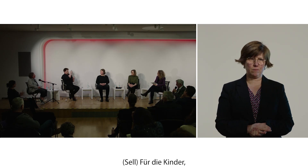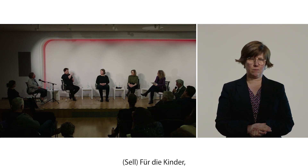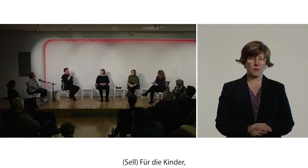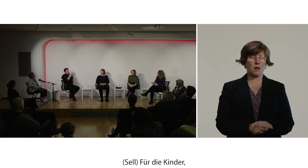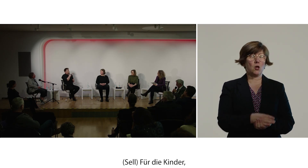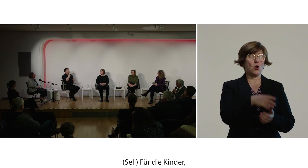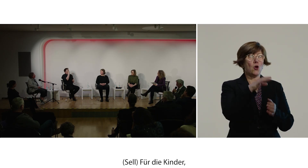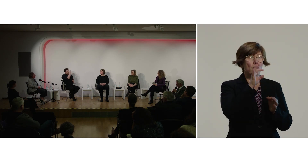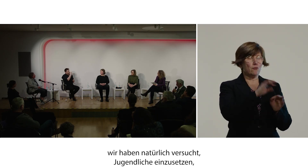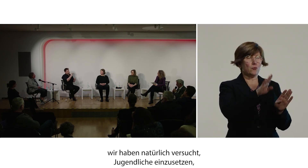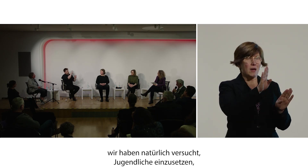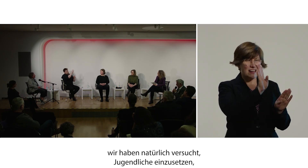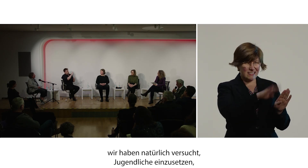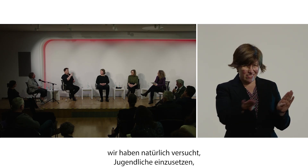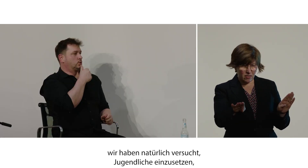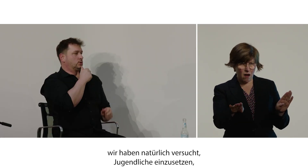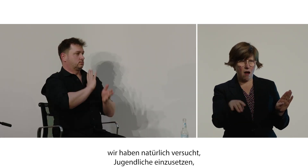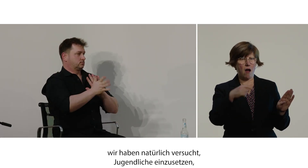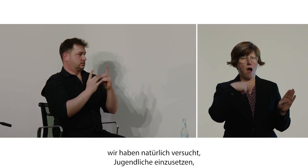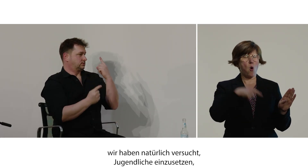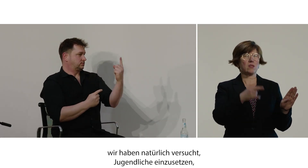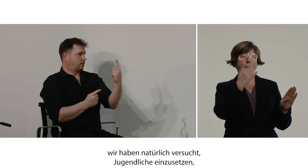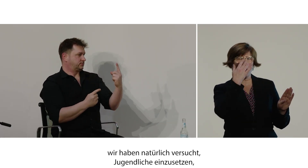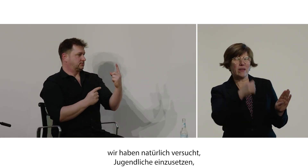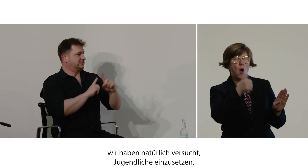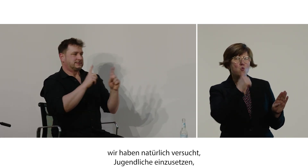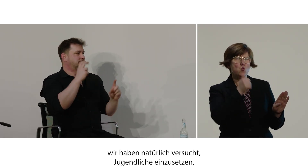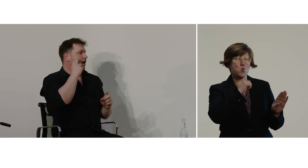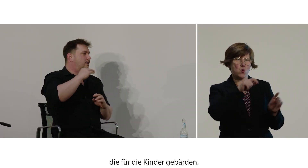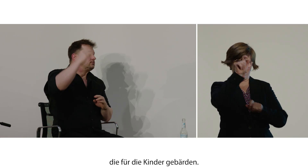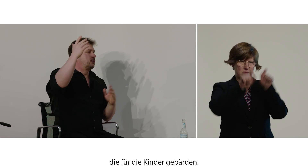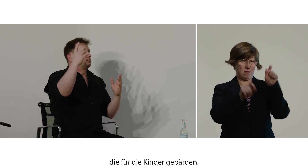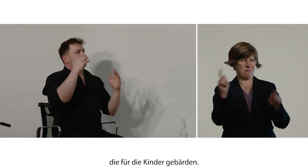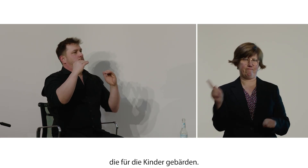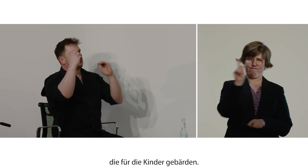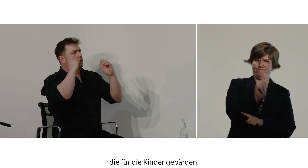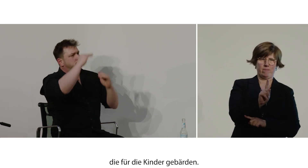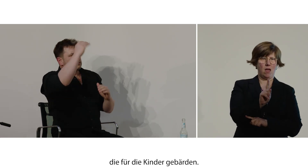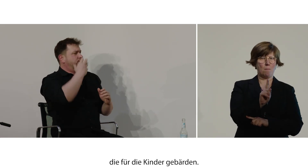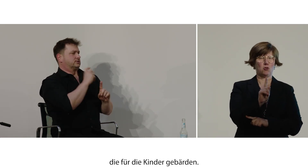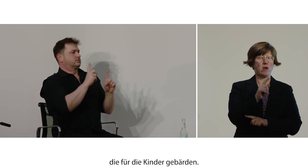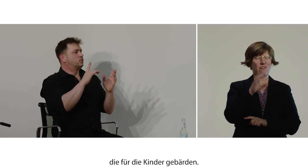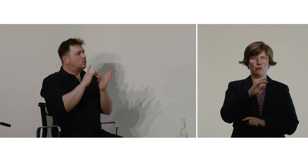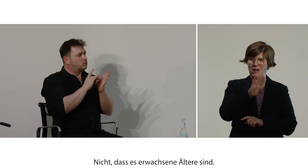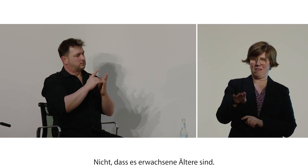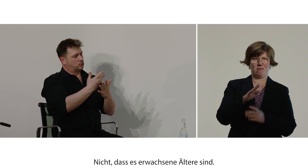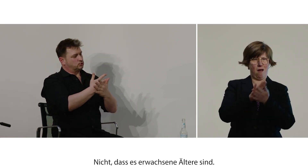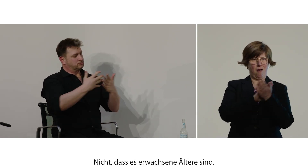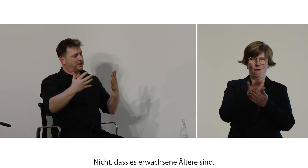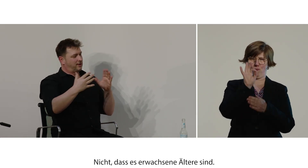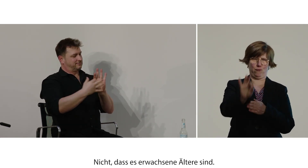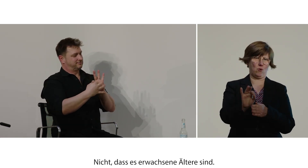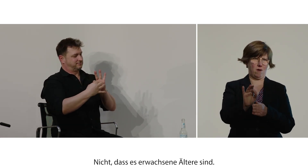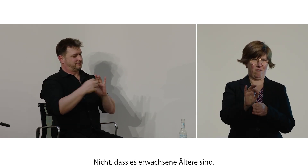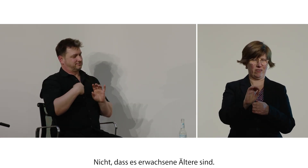Für die Kinder. Wir haben natürlich auch versucht, Jugendliche einzusetzen, die selber für die Kinder jetzt gebärden. Nicht,